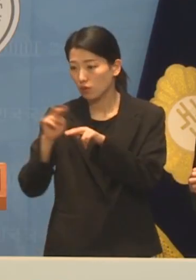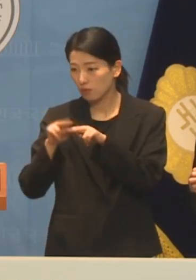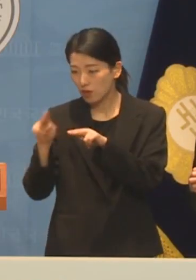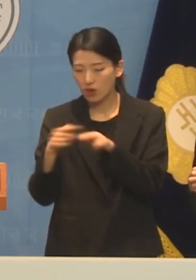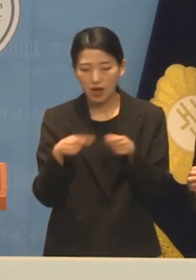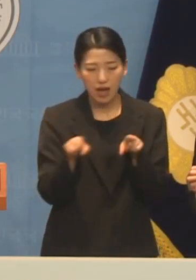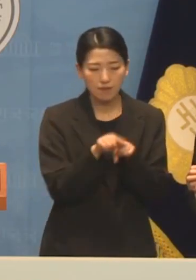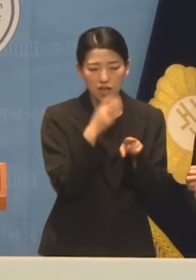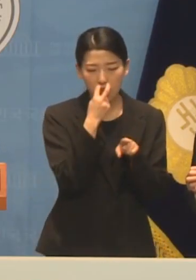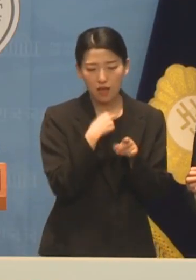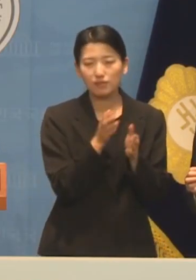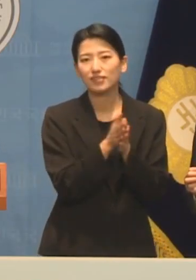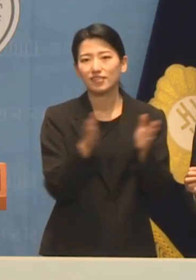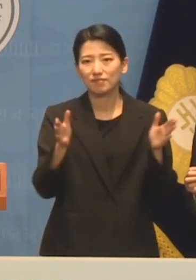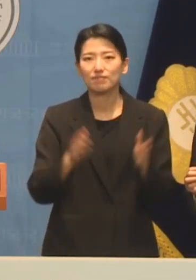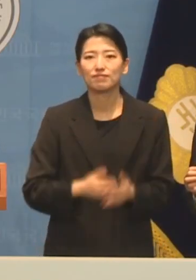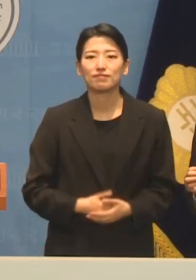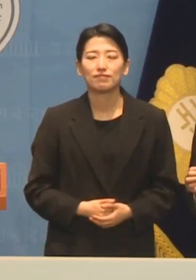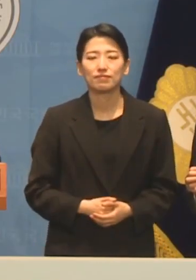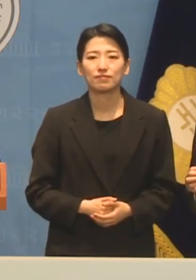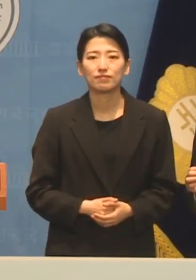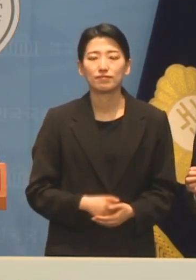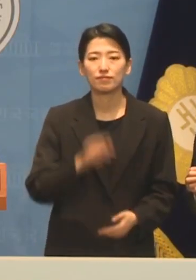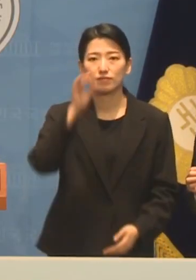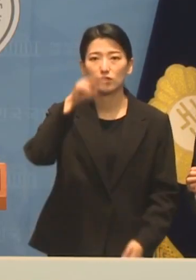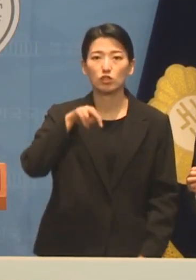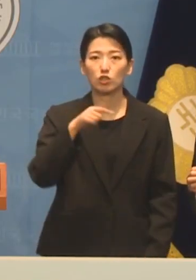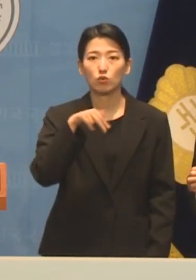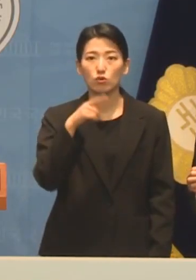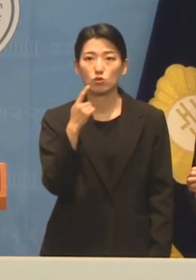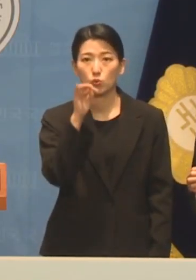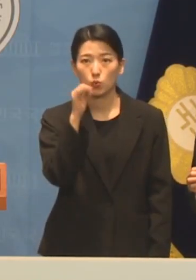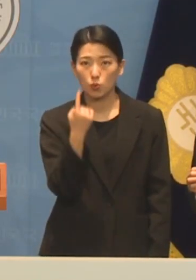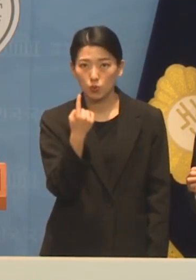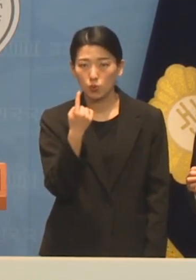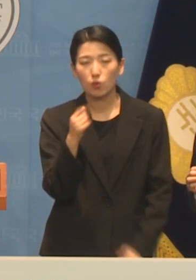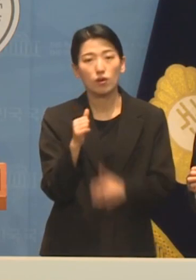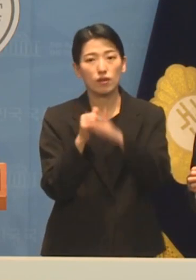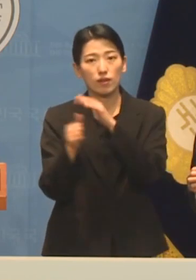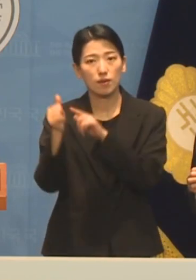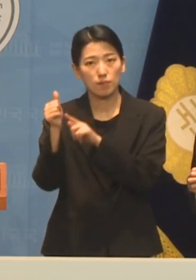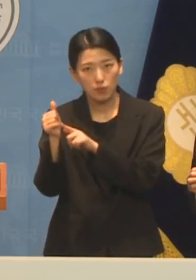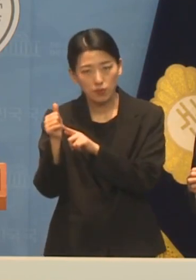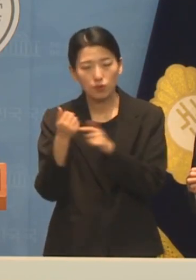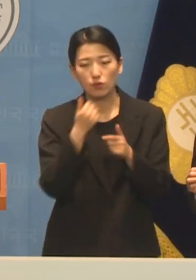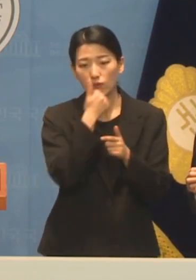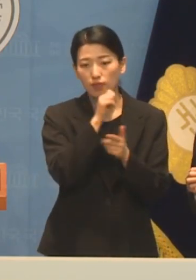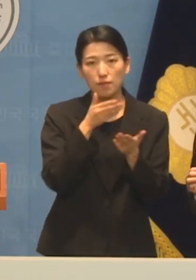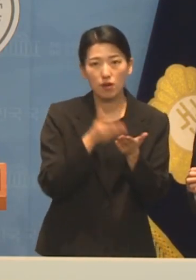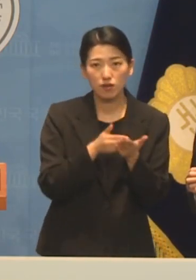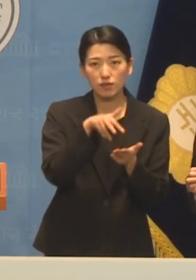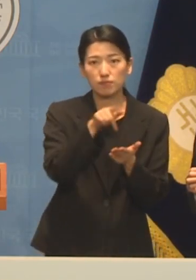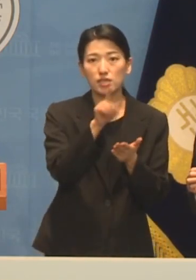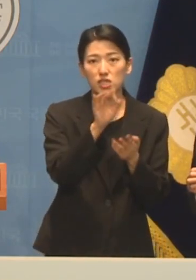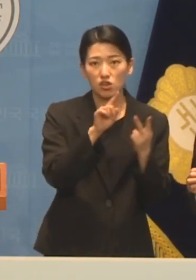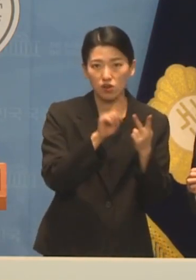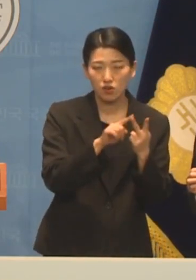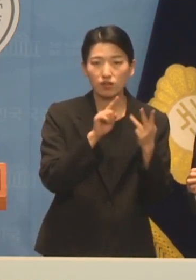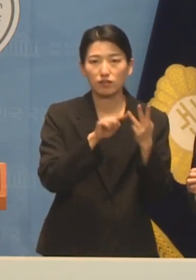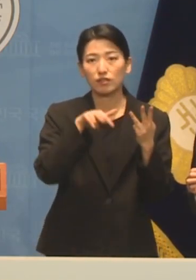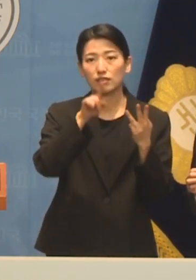되었습니다. 오늘 기자회견에서는 윤종호 상임대표 직무대행, 정혜경 원내대변인, 그리고 마지막으로